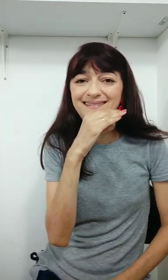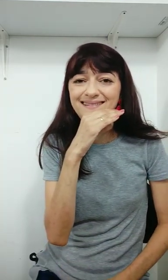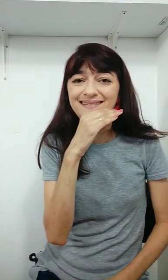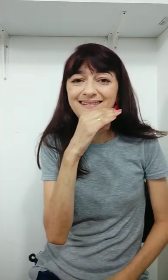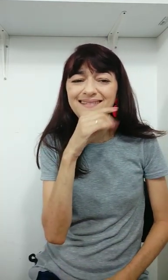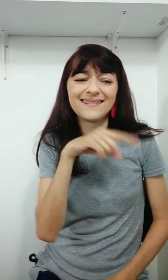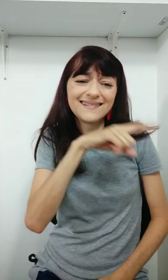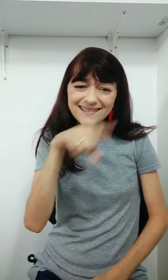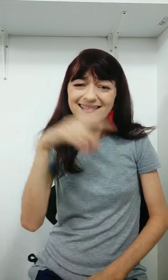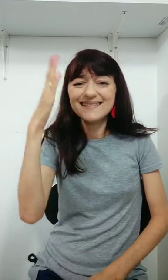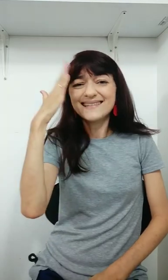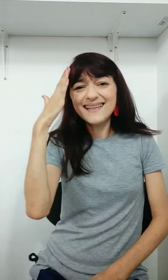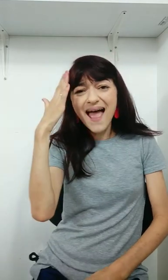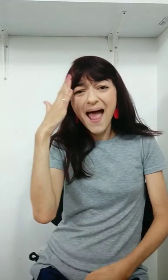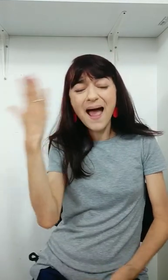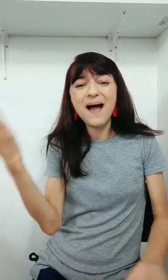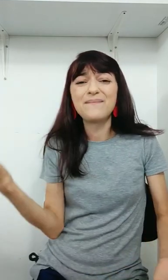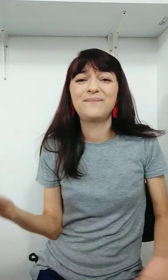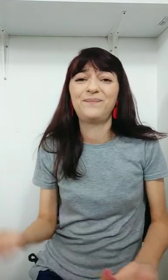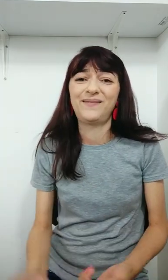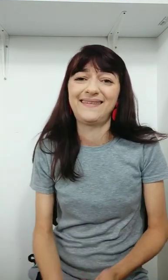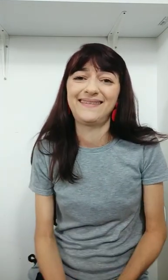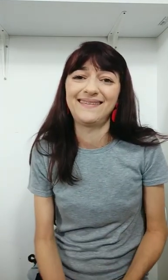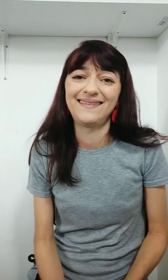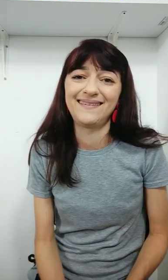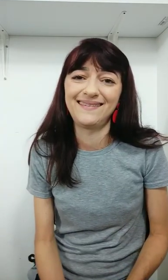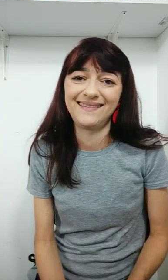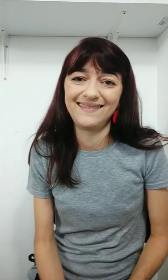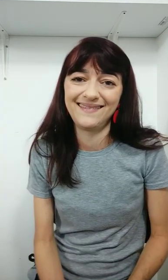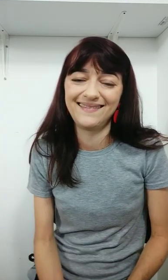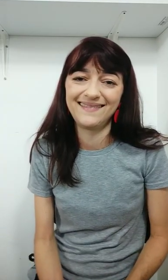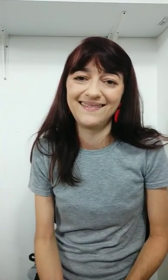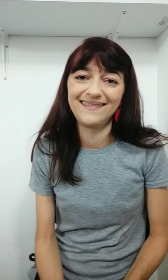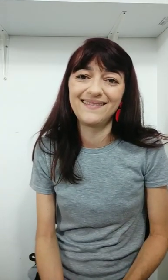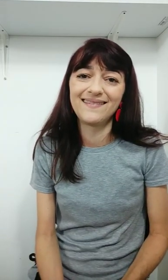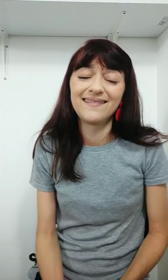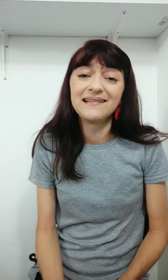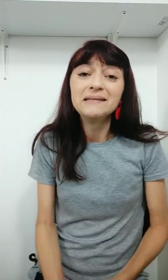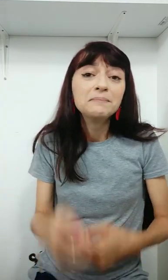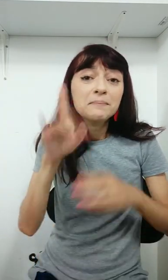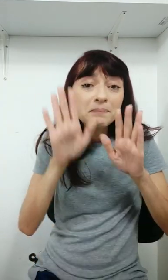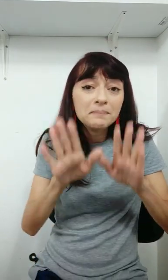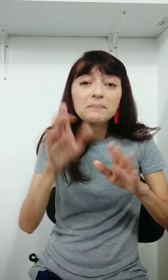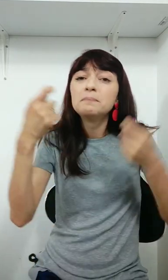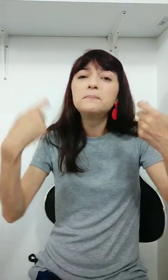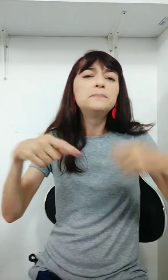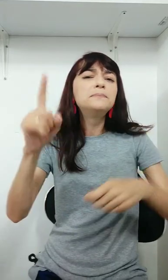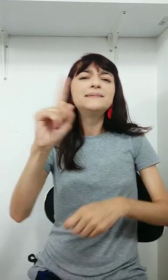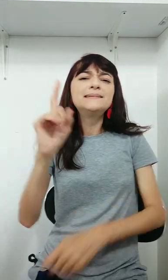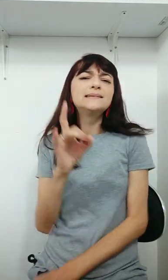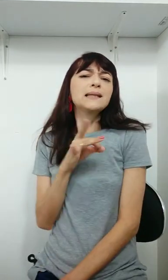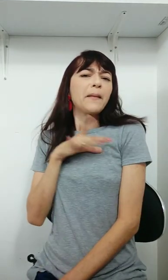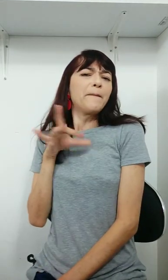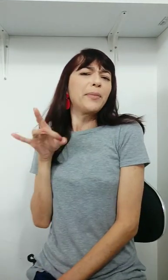está aprendendo a língua de sinais. Então não precisa chegar, oi, estou aprendendo Libras. Não, gente. Ele vai perceber isso, tá bom? E